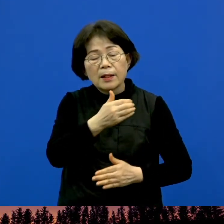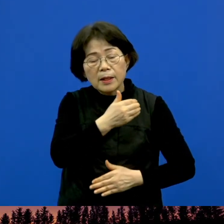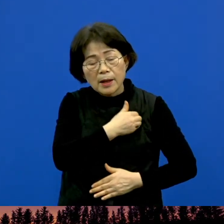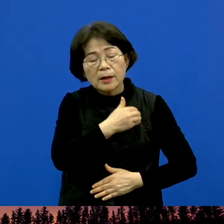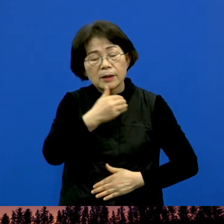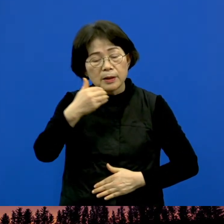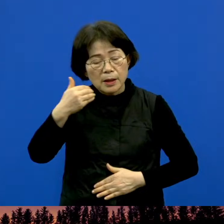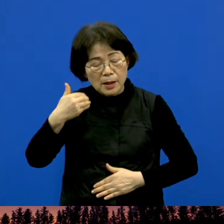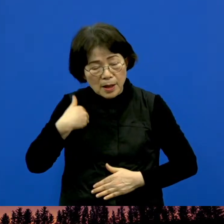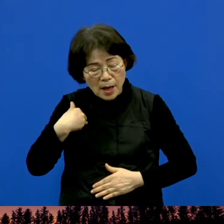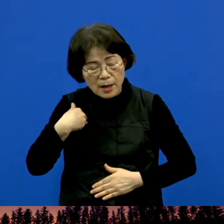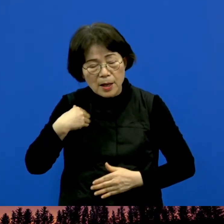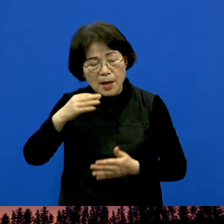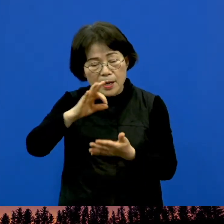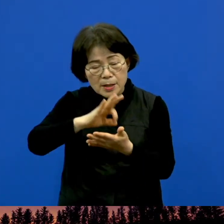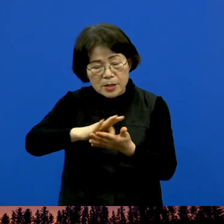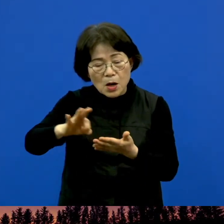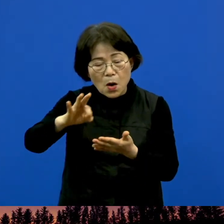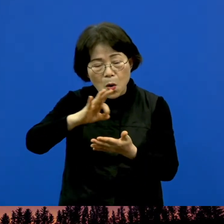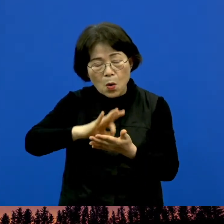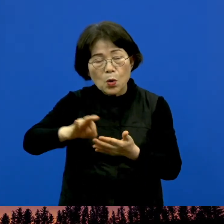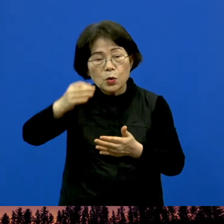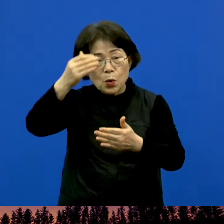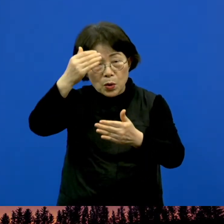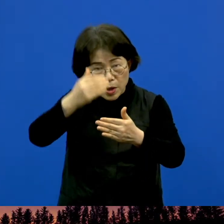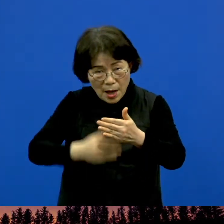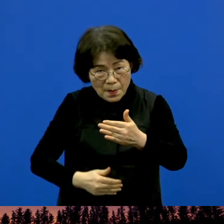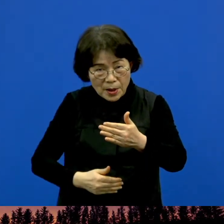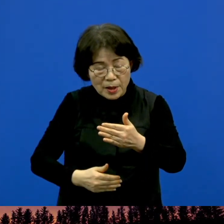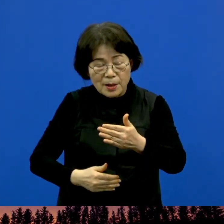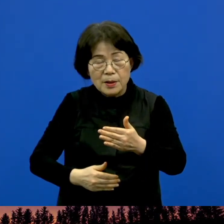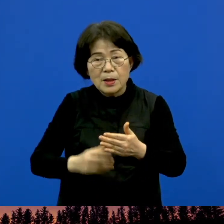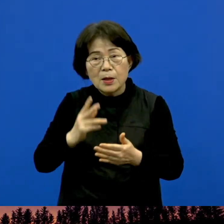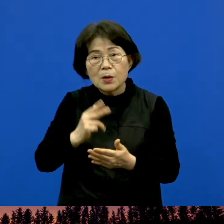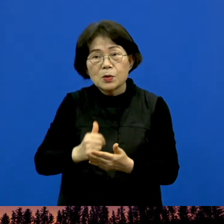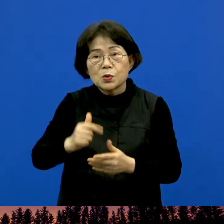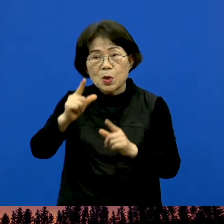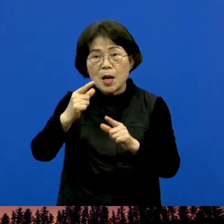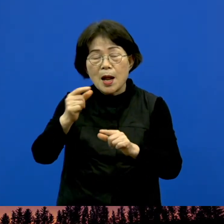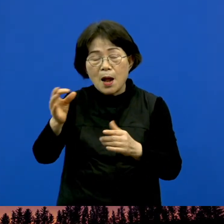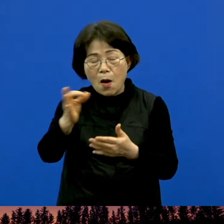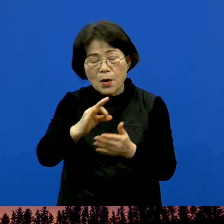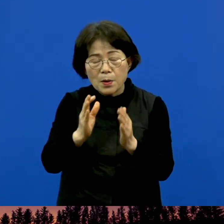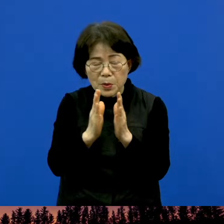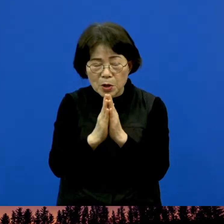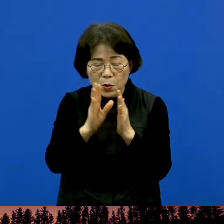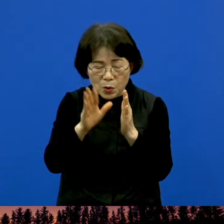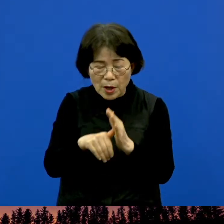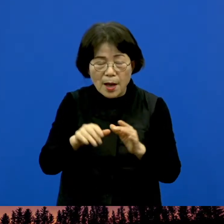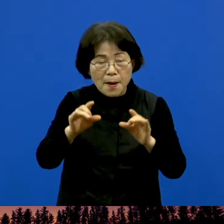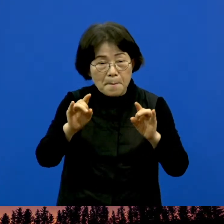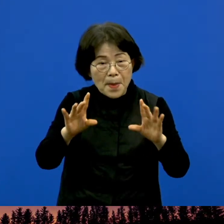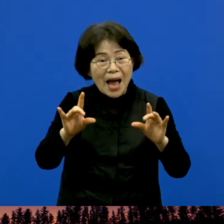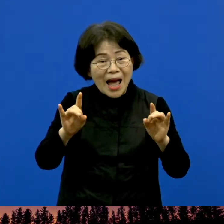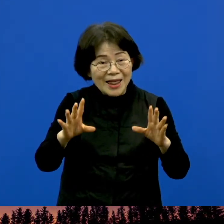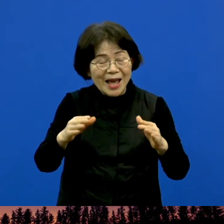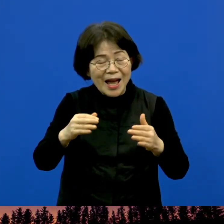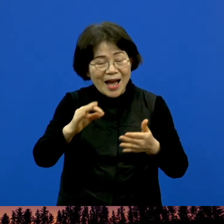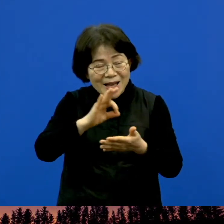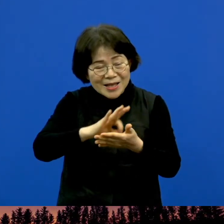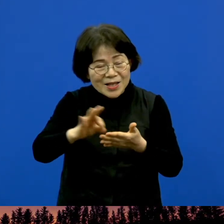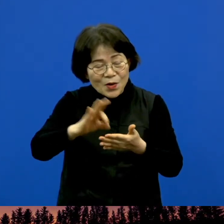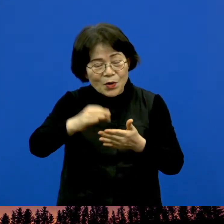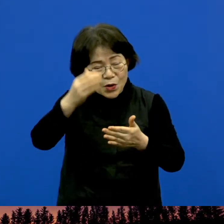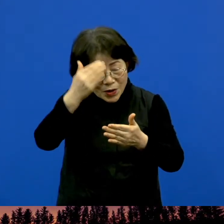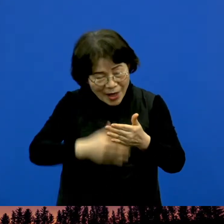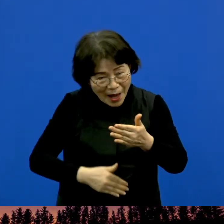쓰기에도 남았다. 쓰고도 남았다. 제가 주일날 헌금 기도할 때마다 그런 기도를 할 때가 많아요. 쓰고도 남는